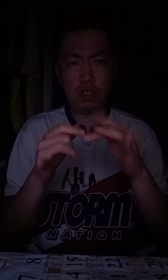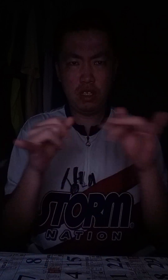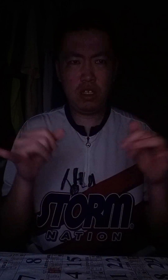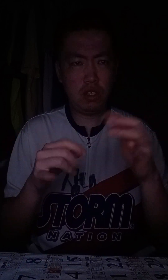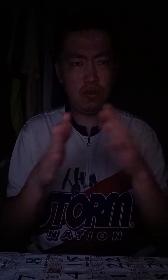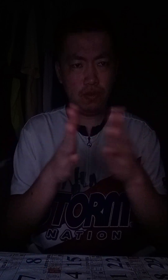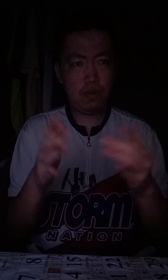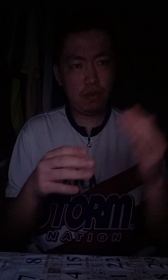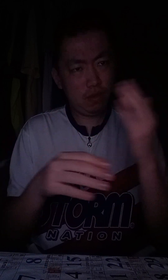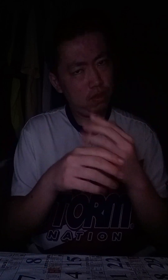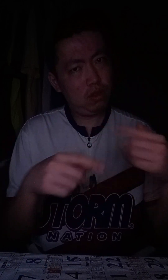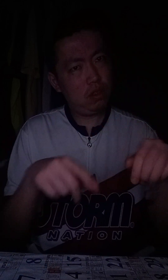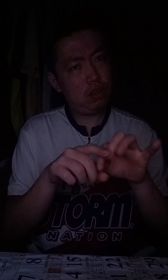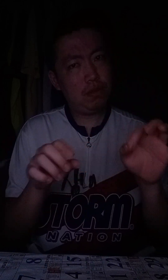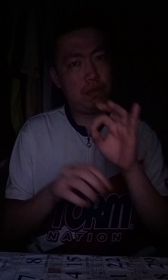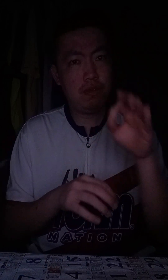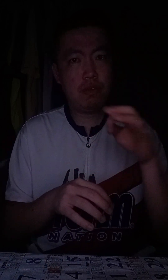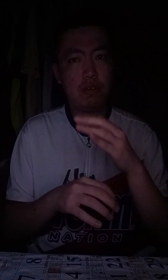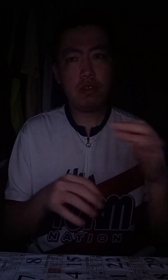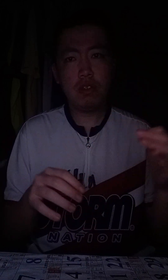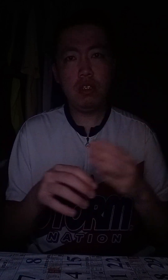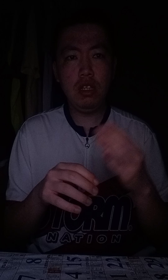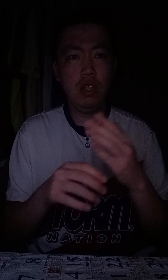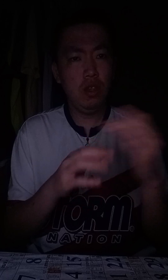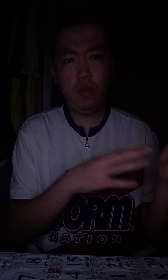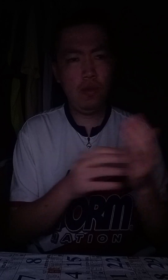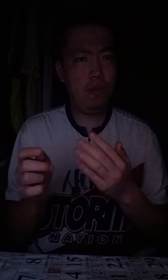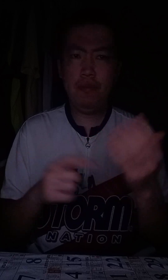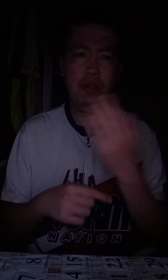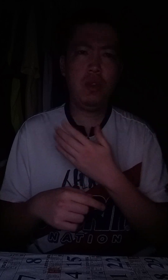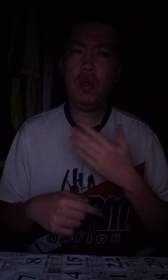회사 사무실로, 당시 출근한 사람이 없어 다행히 인명피해는 없었습니다.